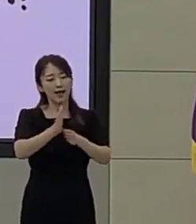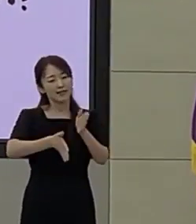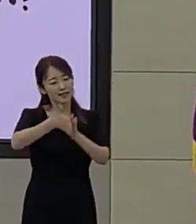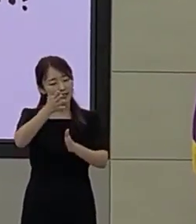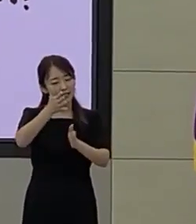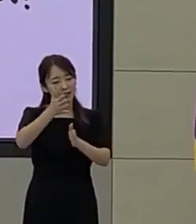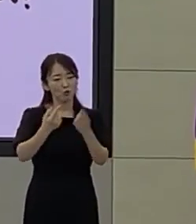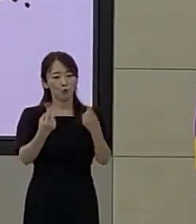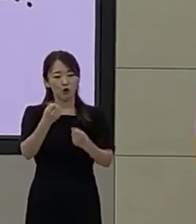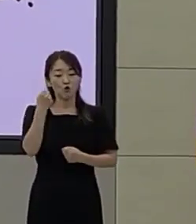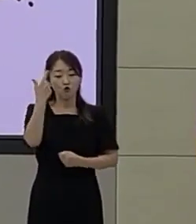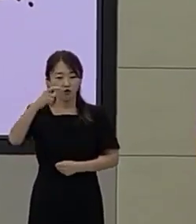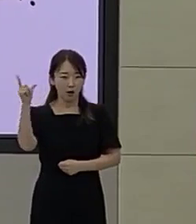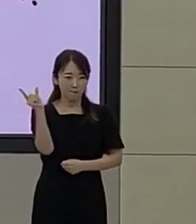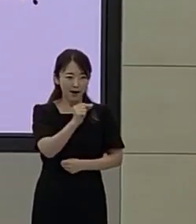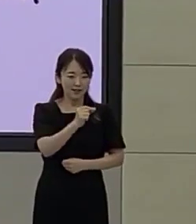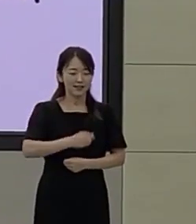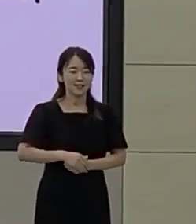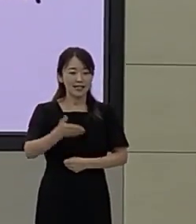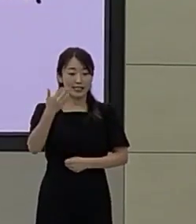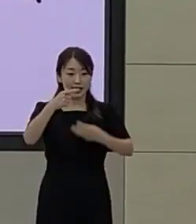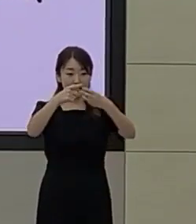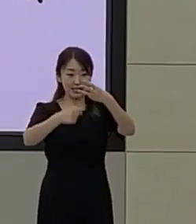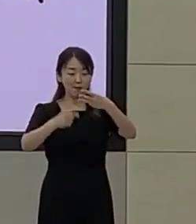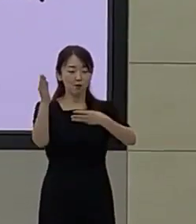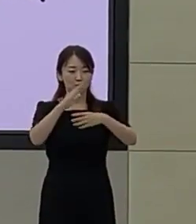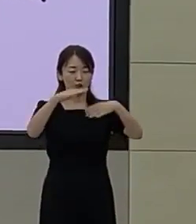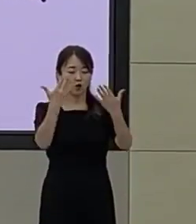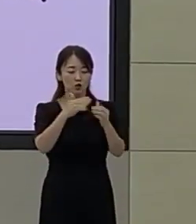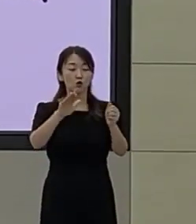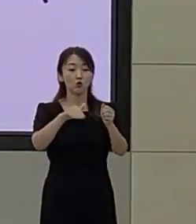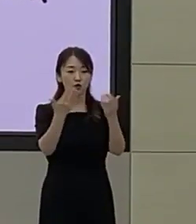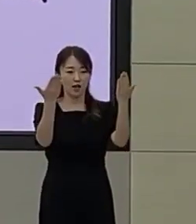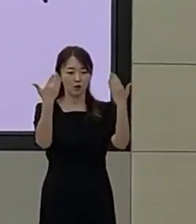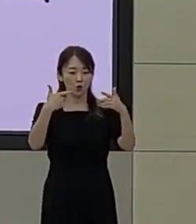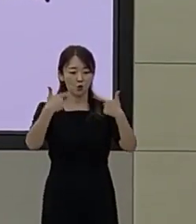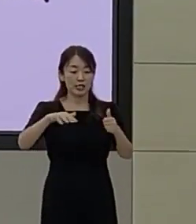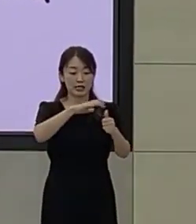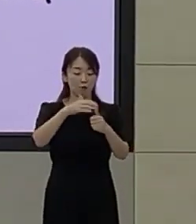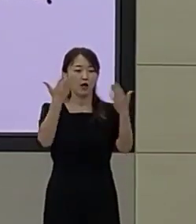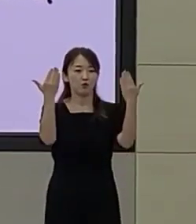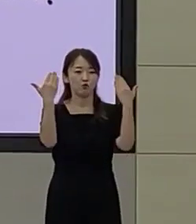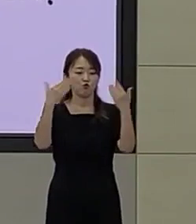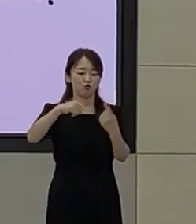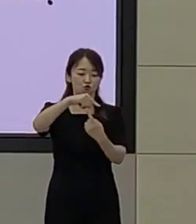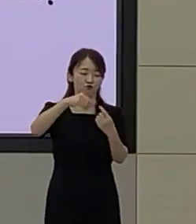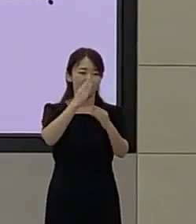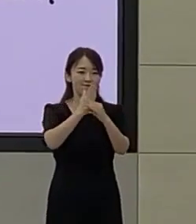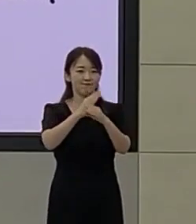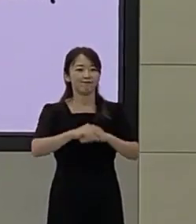시도보다 6개월이나 빠른 지난 3월부터 전체 초등학교에서 넓은 학교를 운영하고